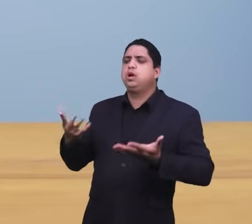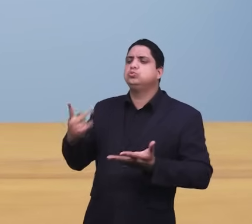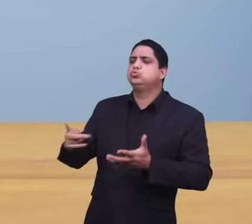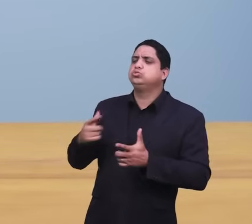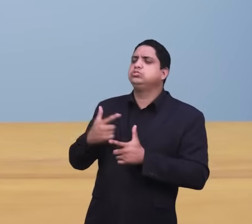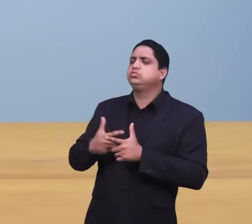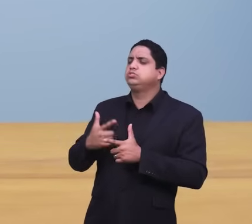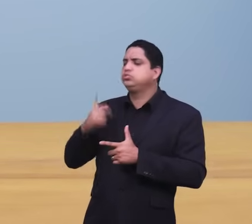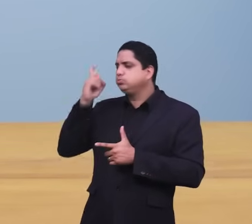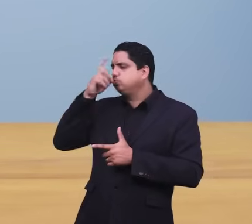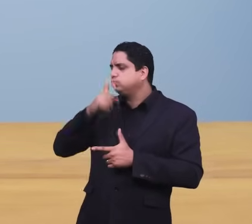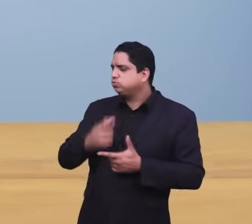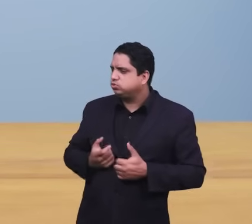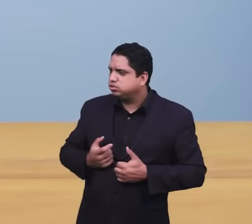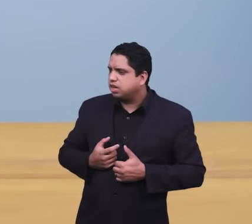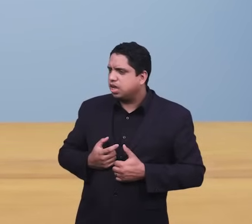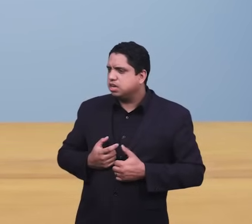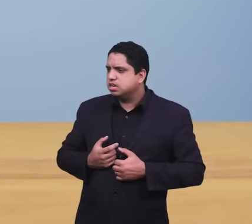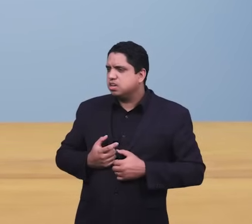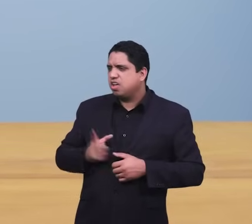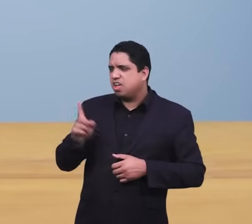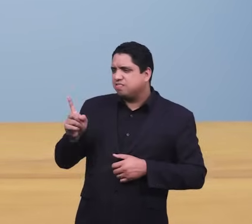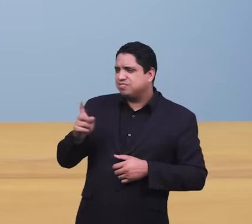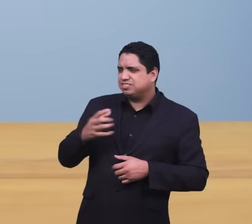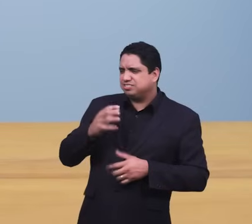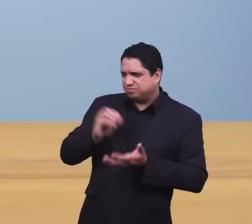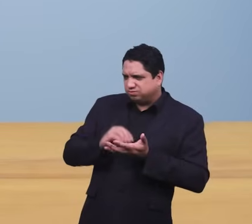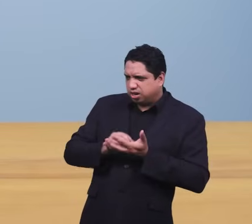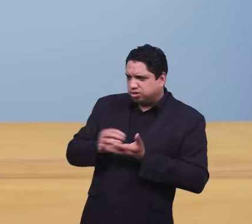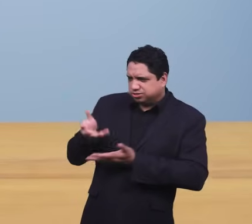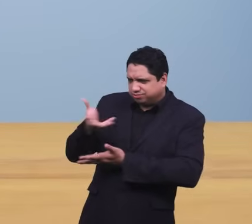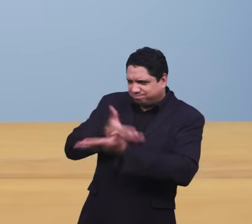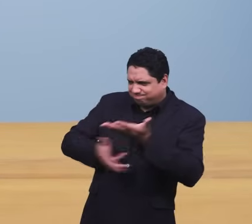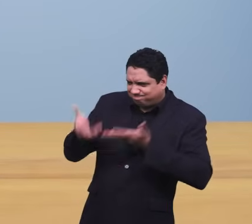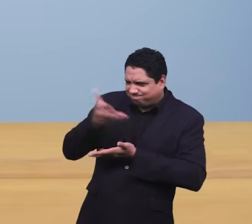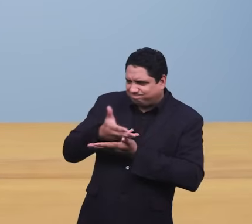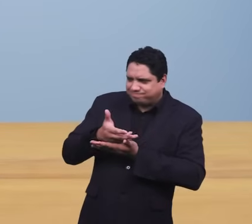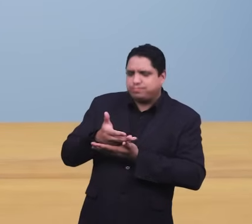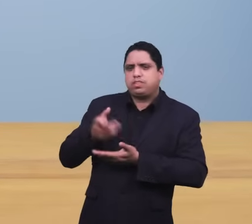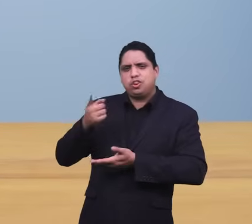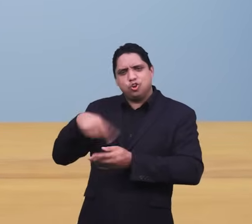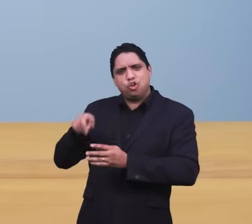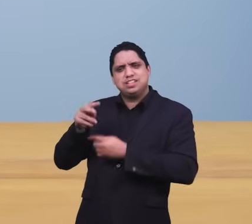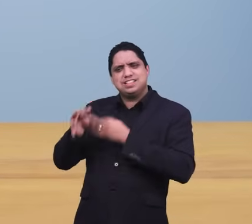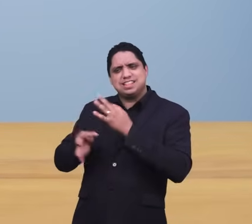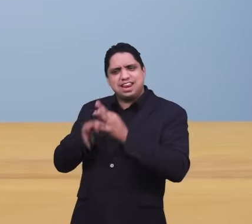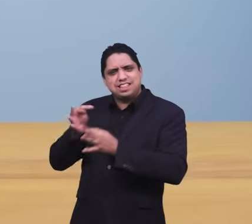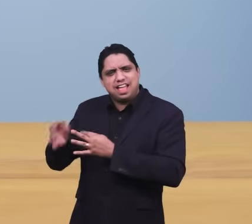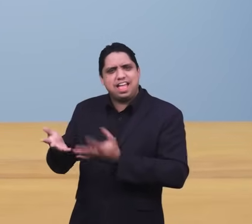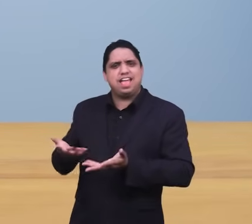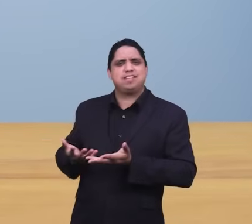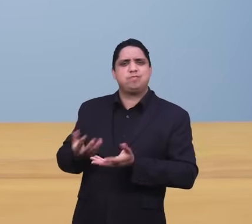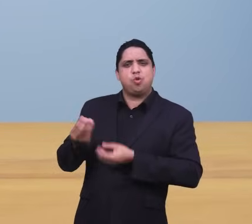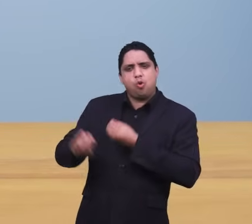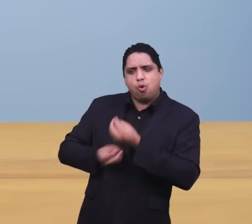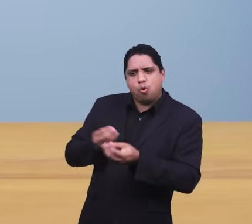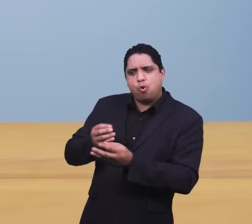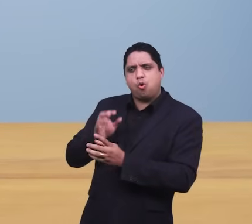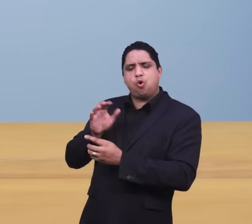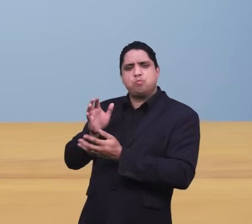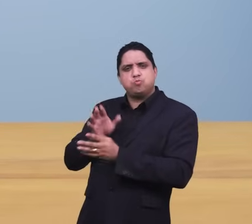dificuldades. A dificuldade está na interação social, na manutenção, às vezes, de um emprego, na manutenção de um